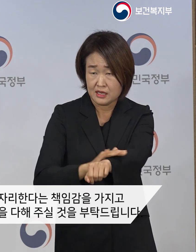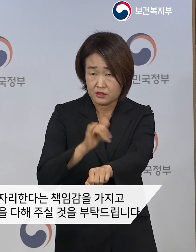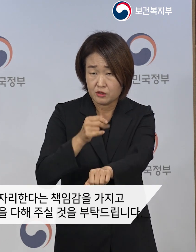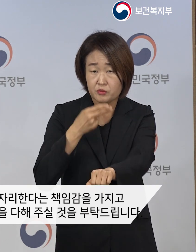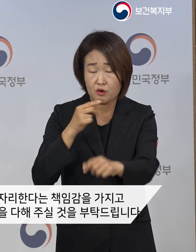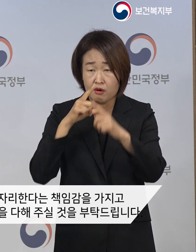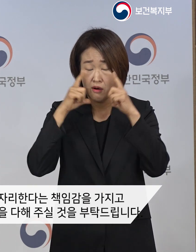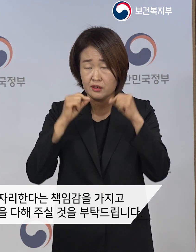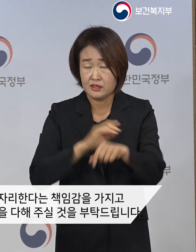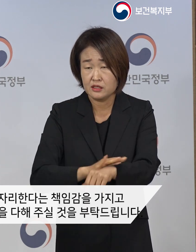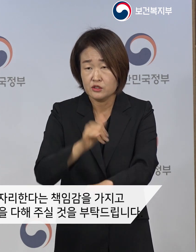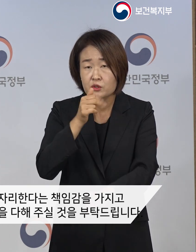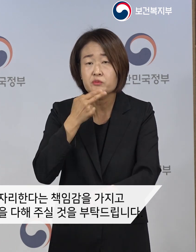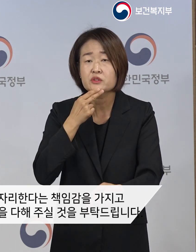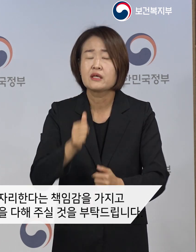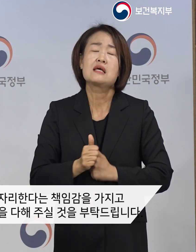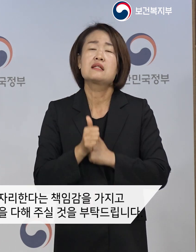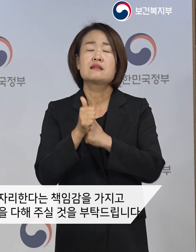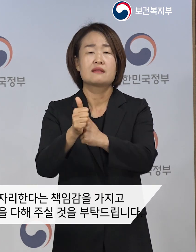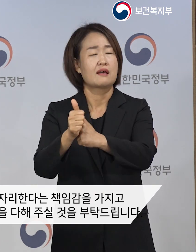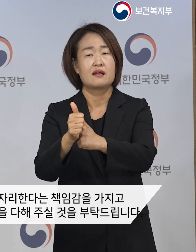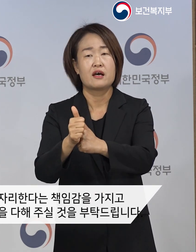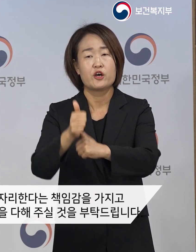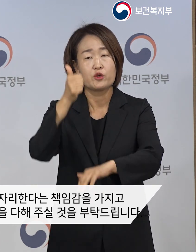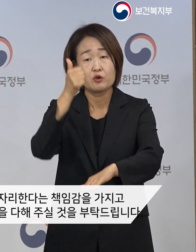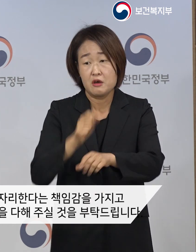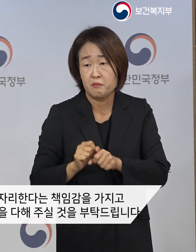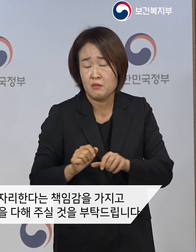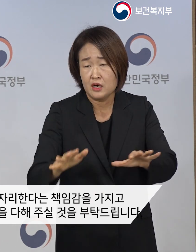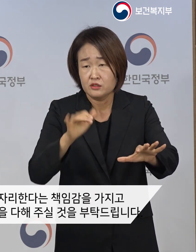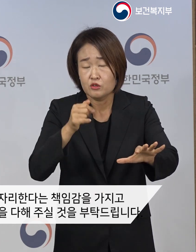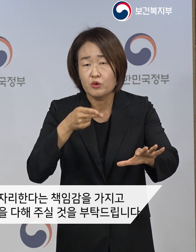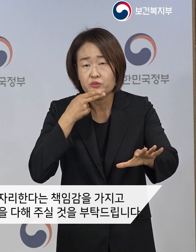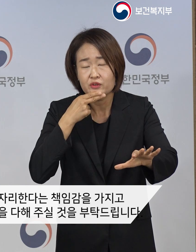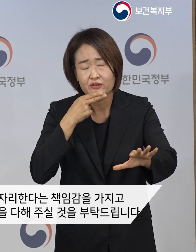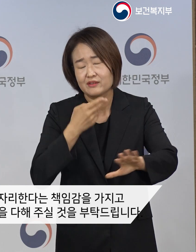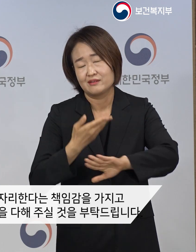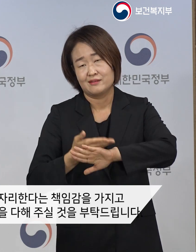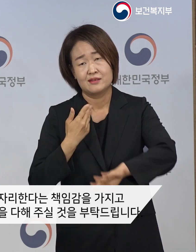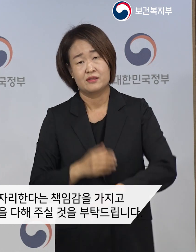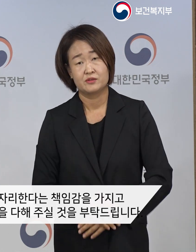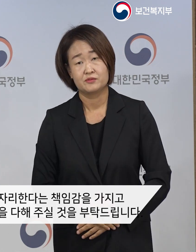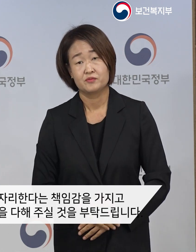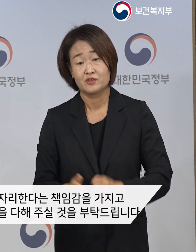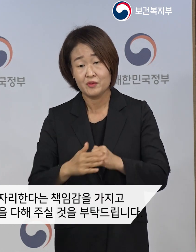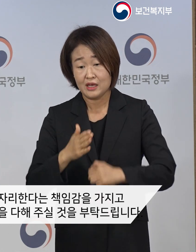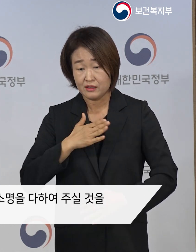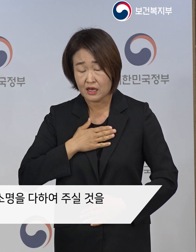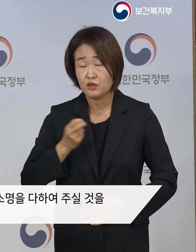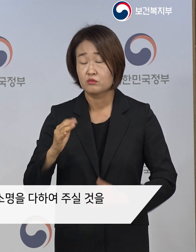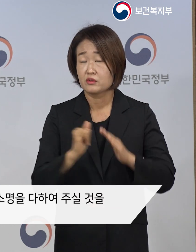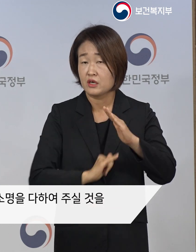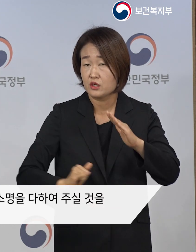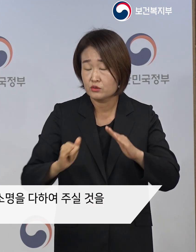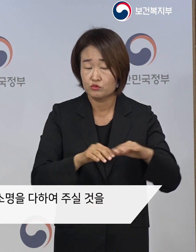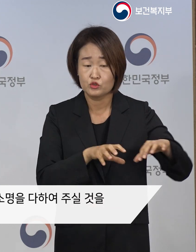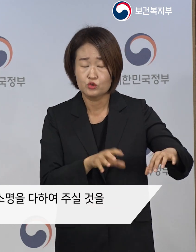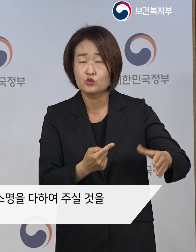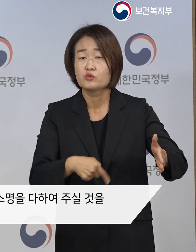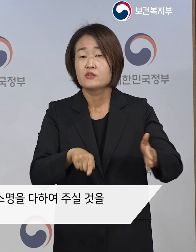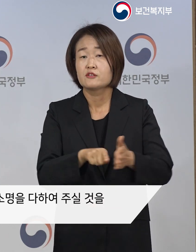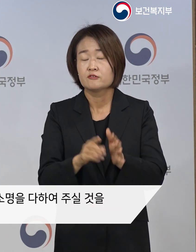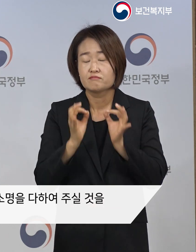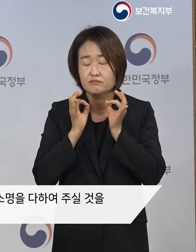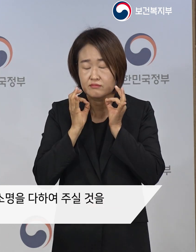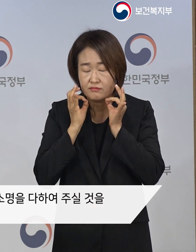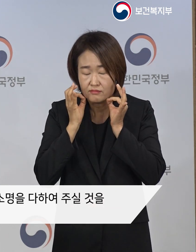가지고 자신과 가족을 지키기 위하여 최선의 노력을 다해 주실 것을 부탁드립니다. 의료인